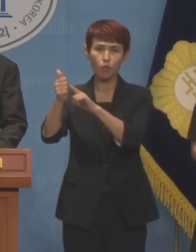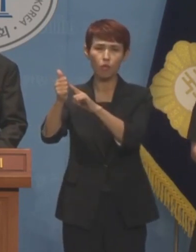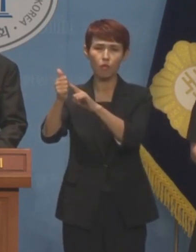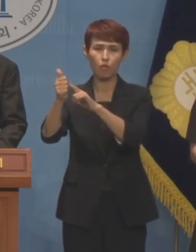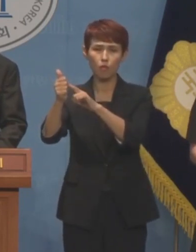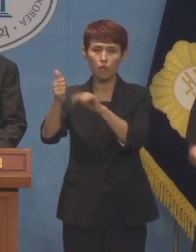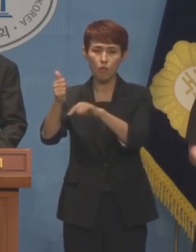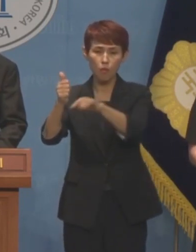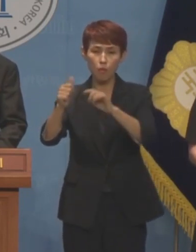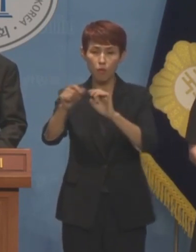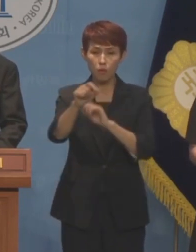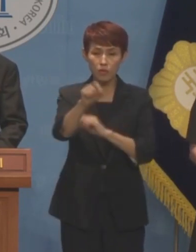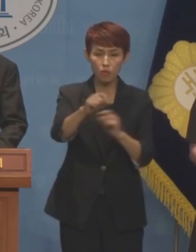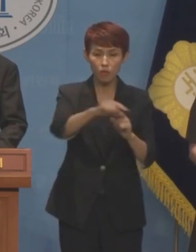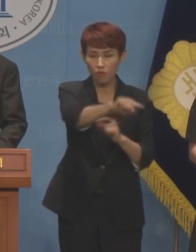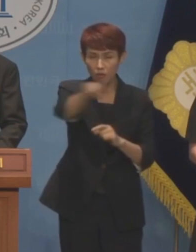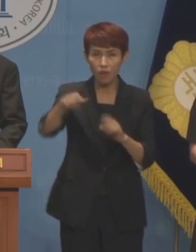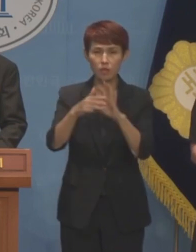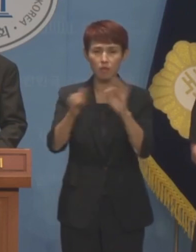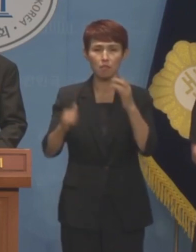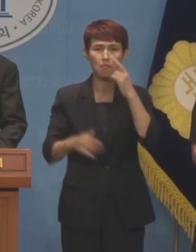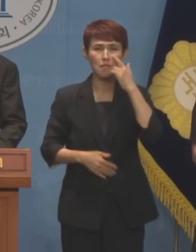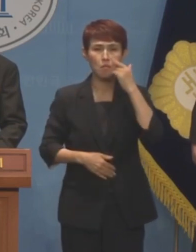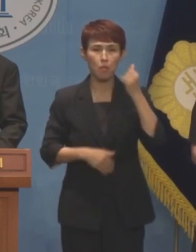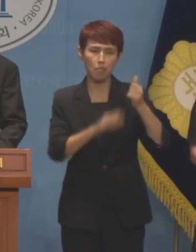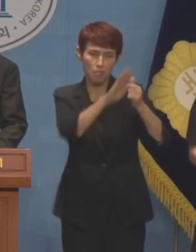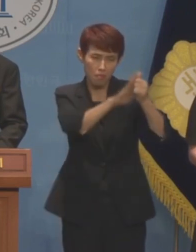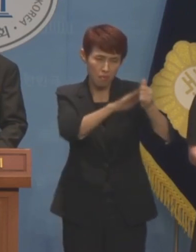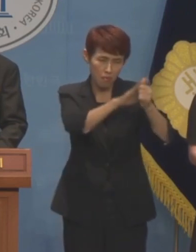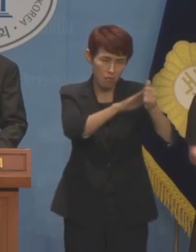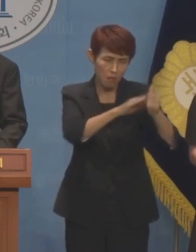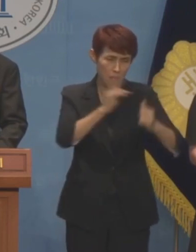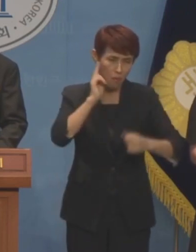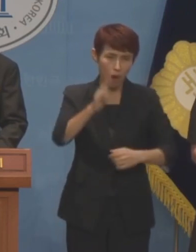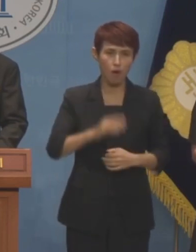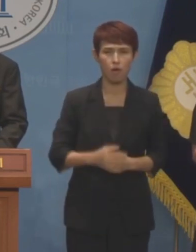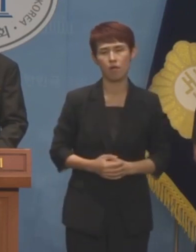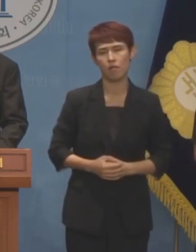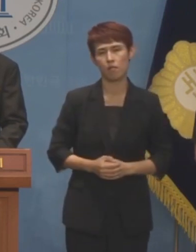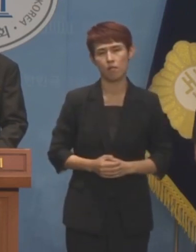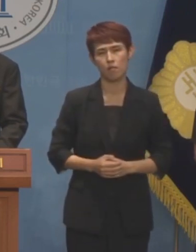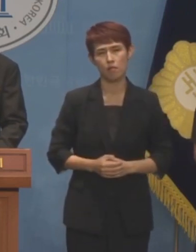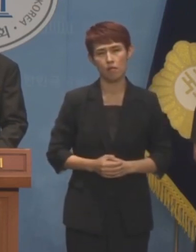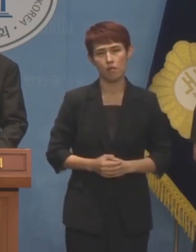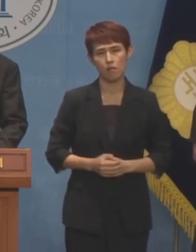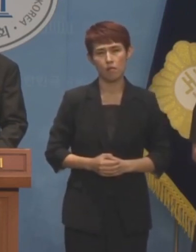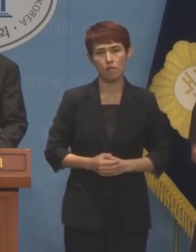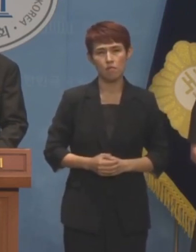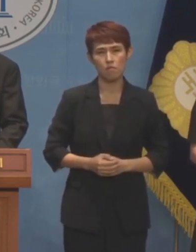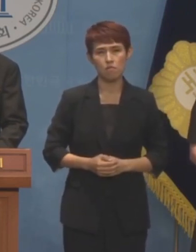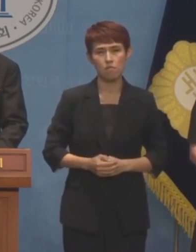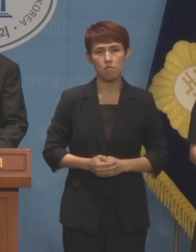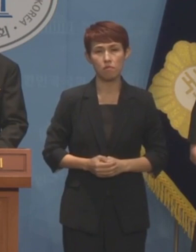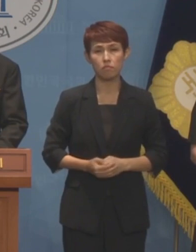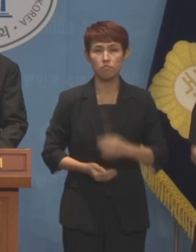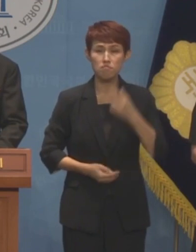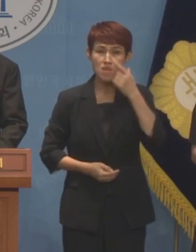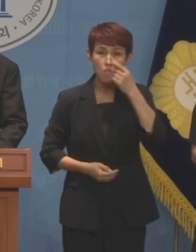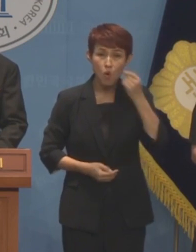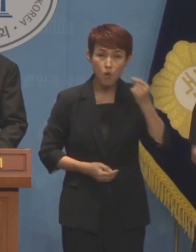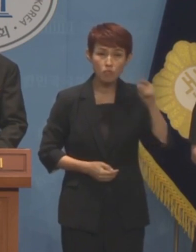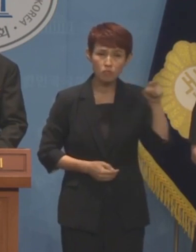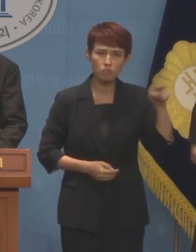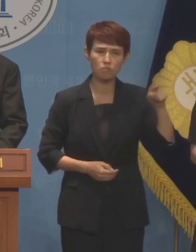수하들의 매국 숭일 행위가 도를 넘고 있습니다. 전범국 일본이 마땅한